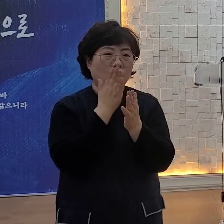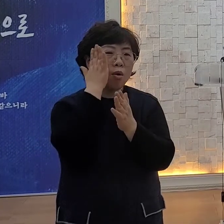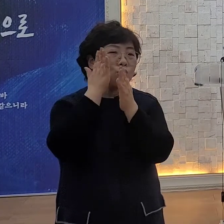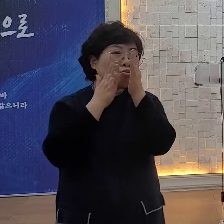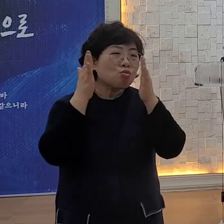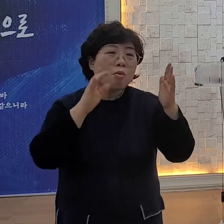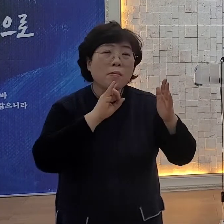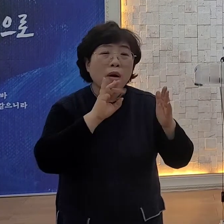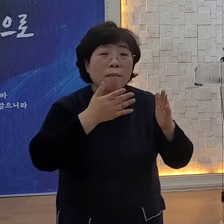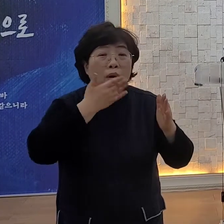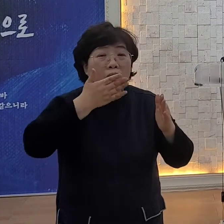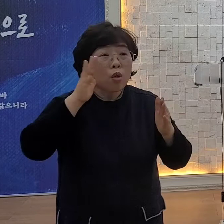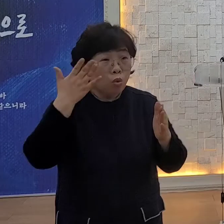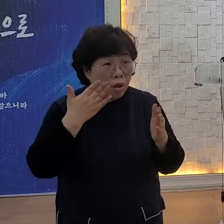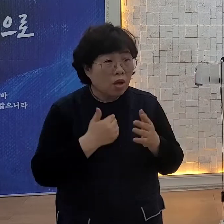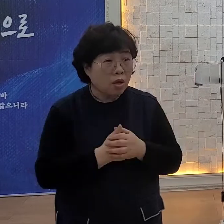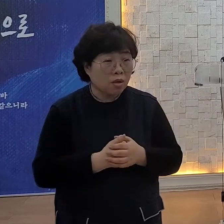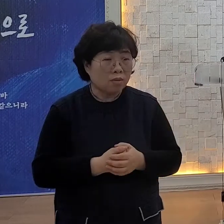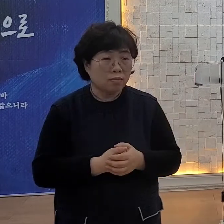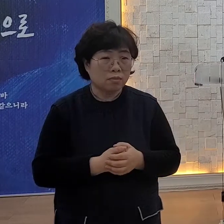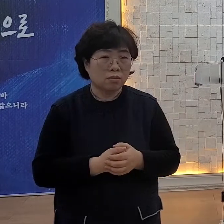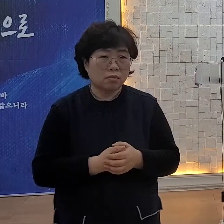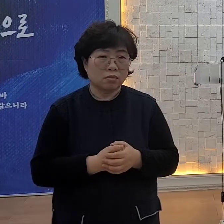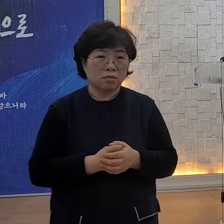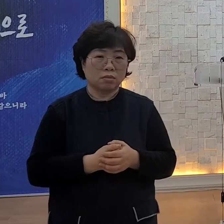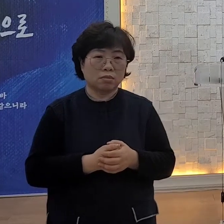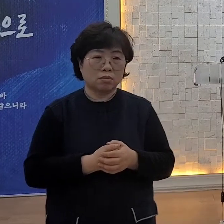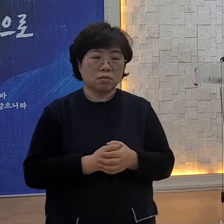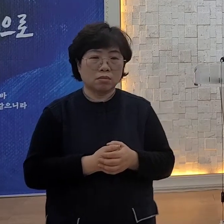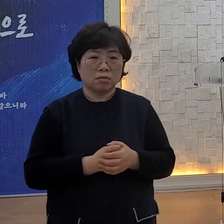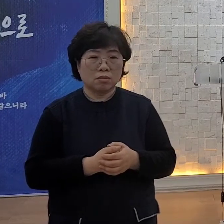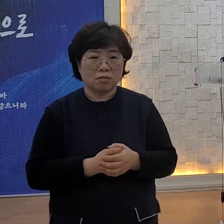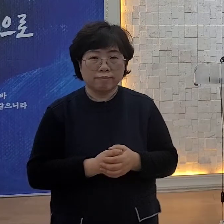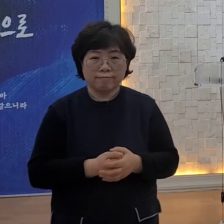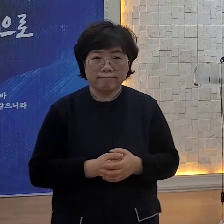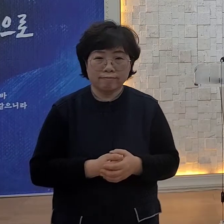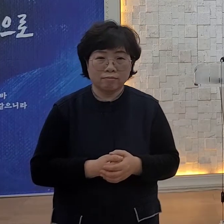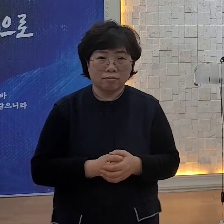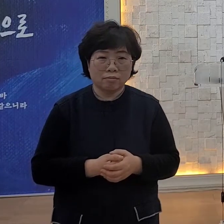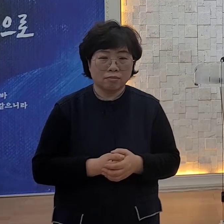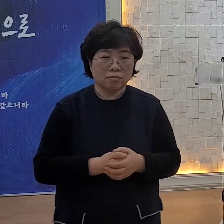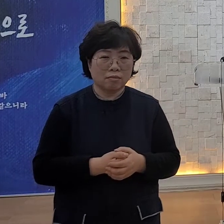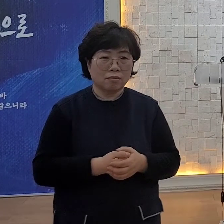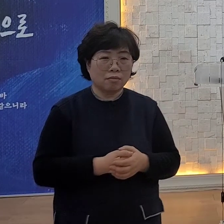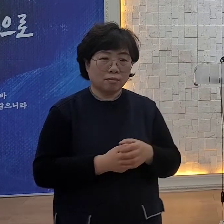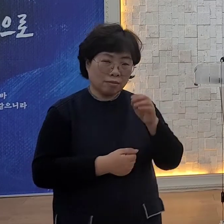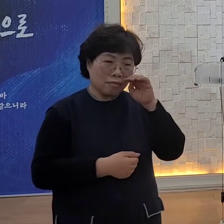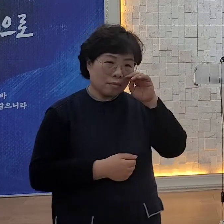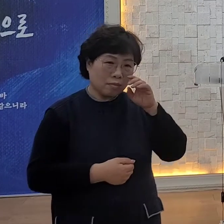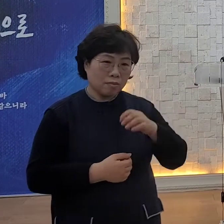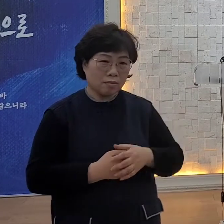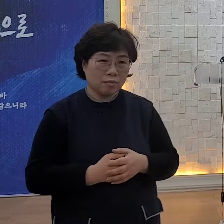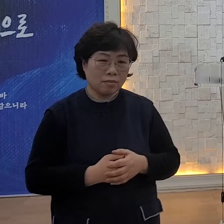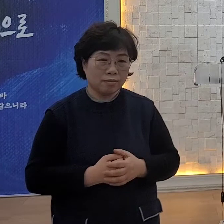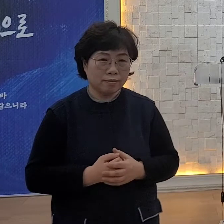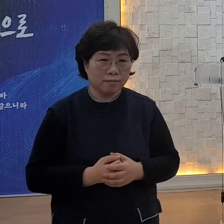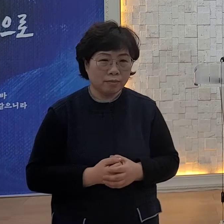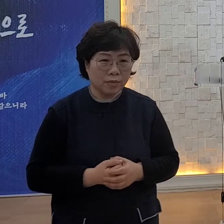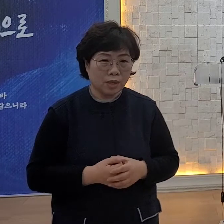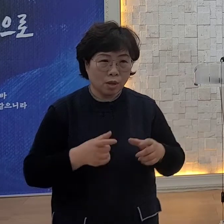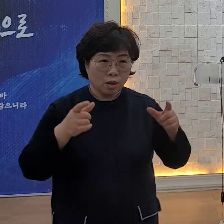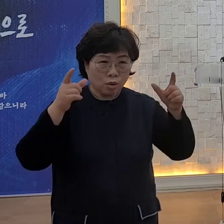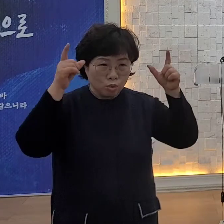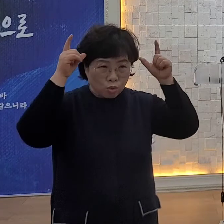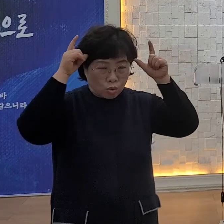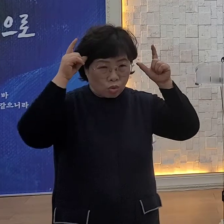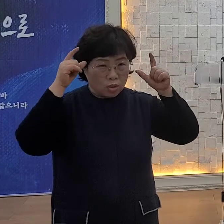왜 풀만 뜯어먹지? 여러분 이런 질문을 하면 답이 없습니다. 그러니까 소가